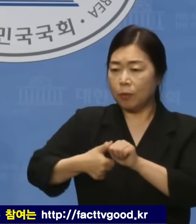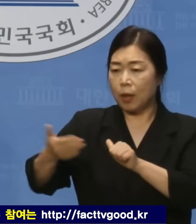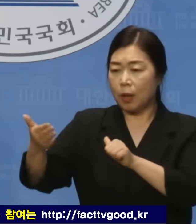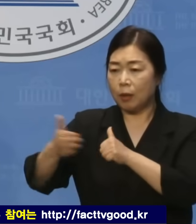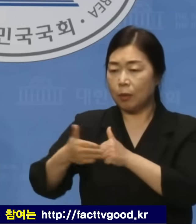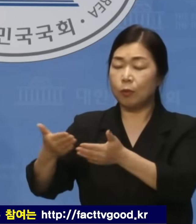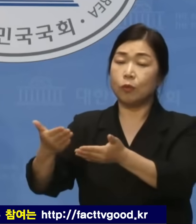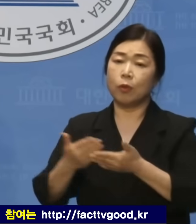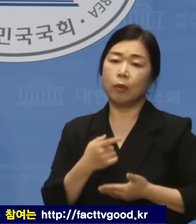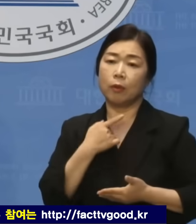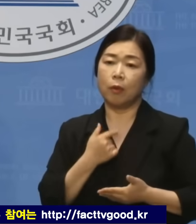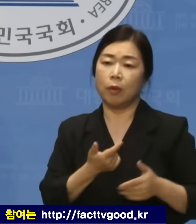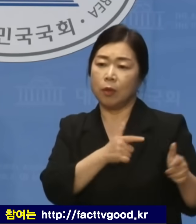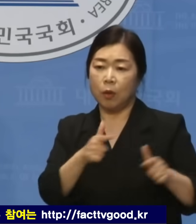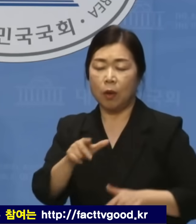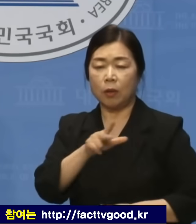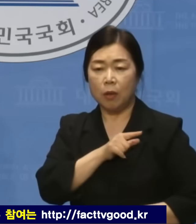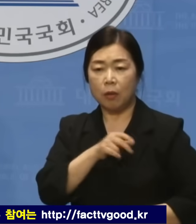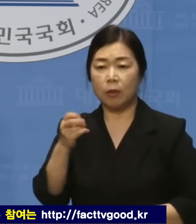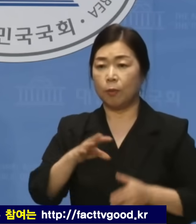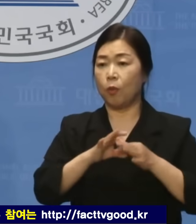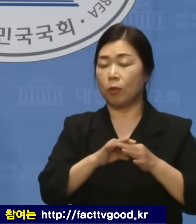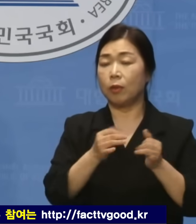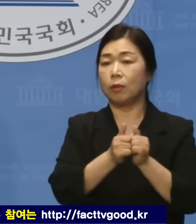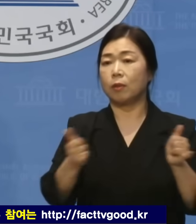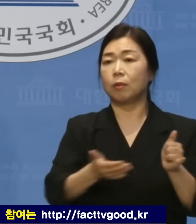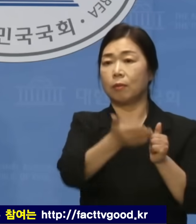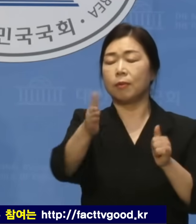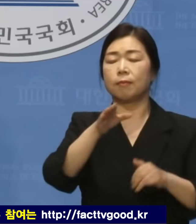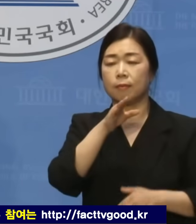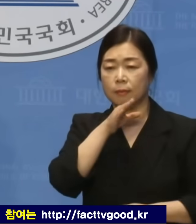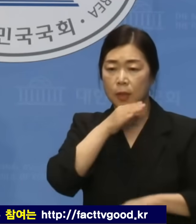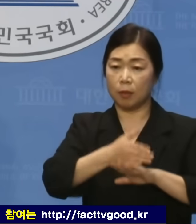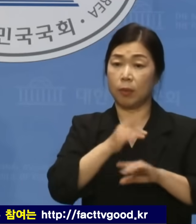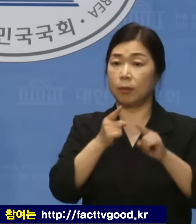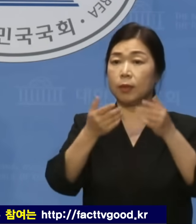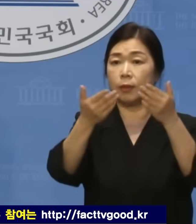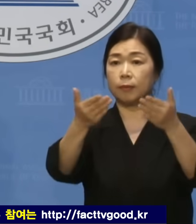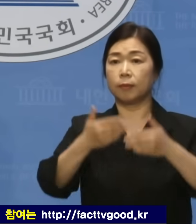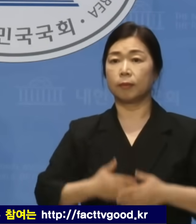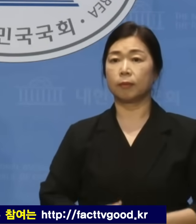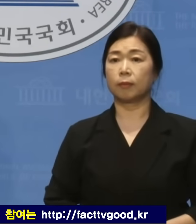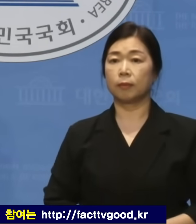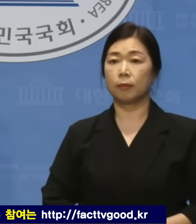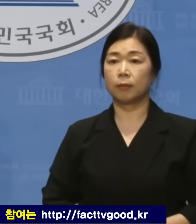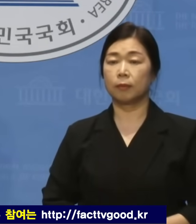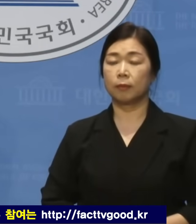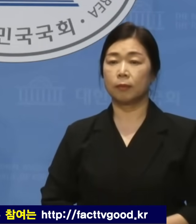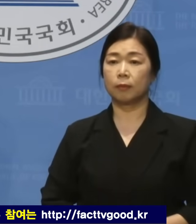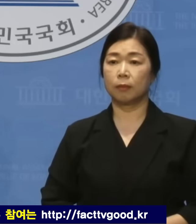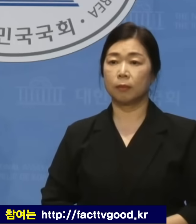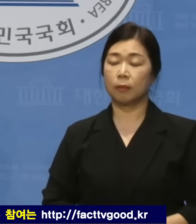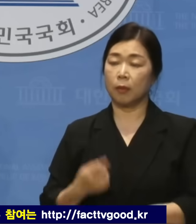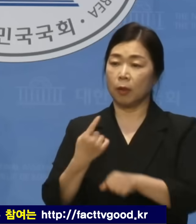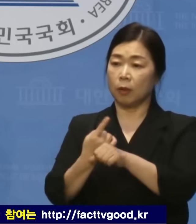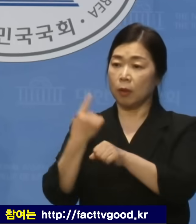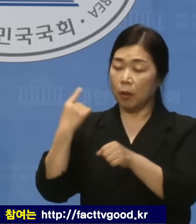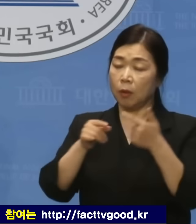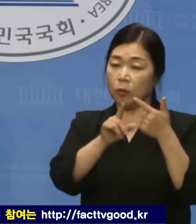않으셨던 여러 의원님들과 당 관계자 여러분께도 진심으로 감사의 인사를 드립니다. 지난해